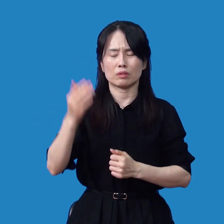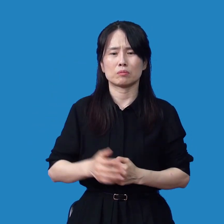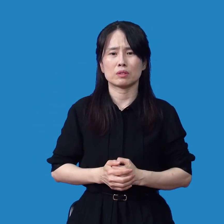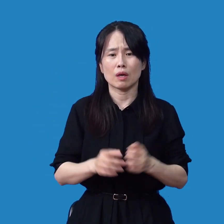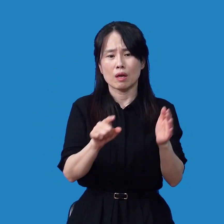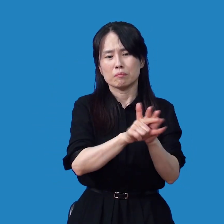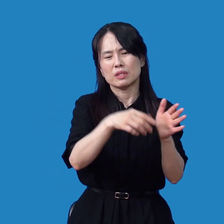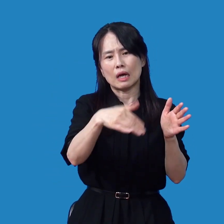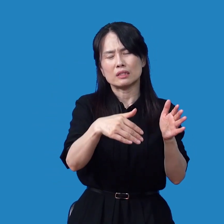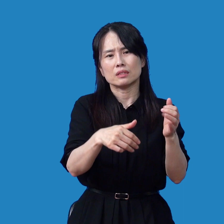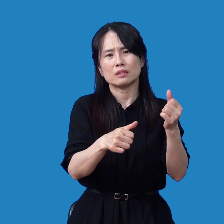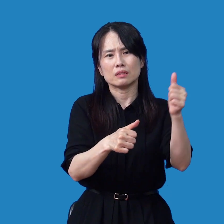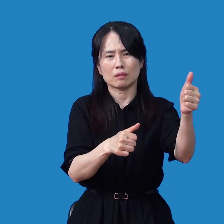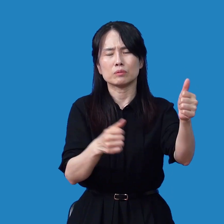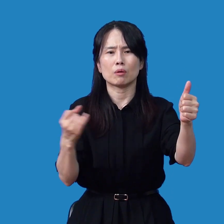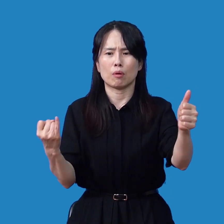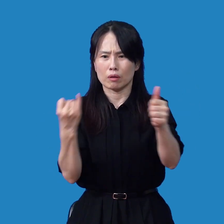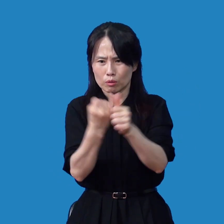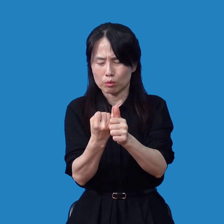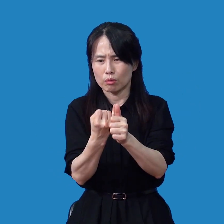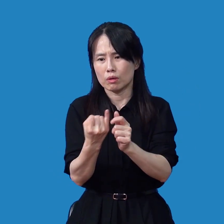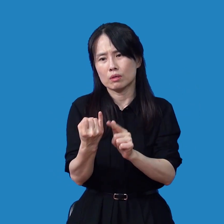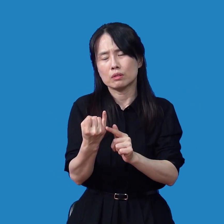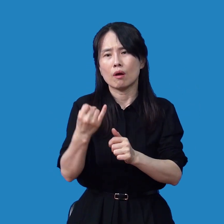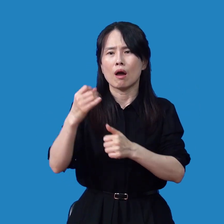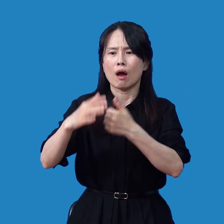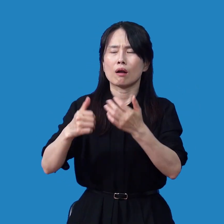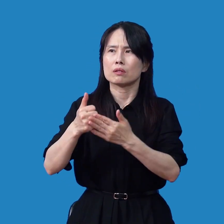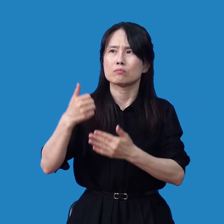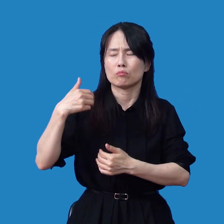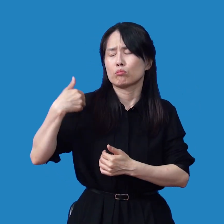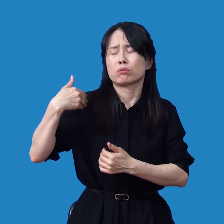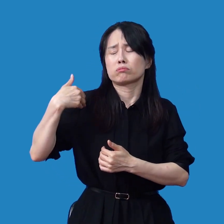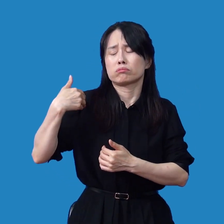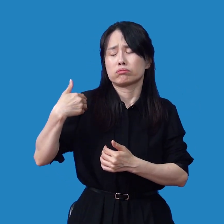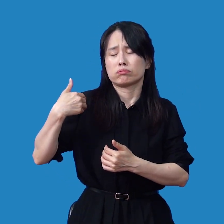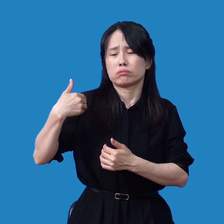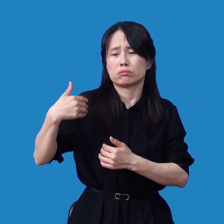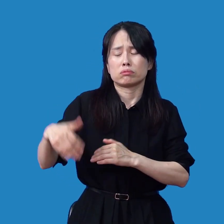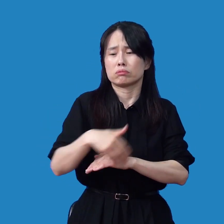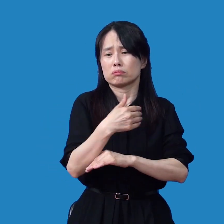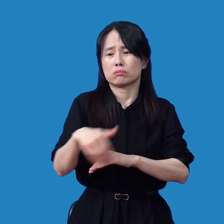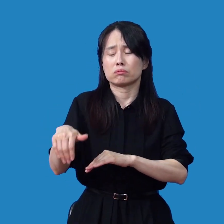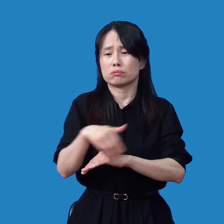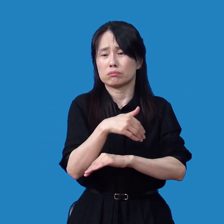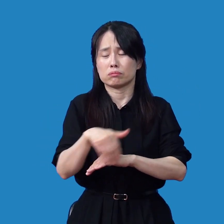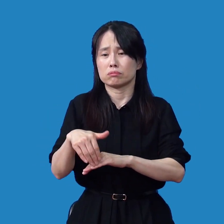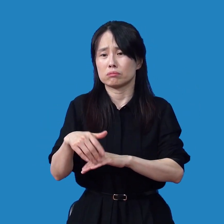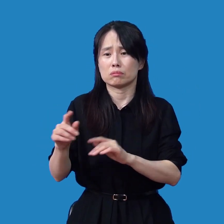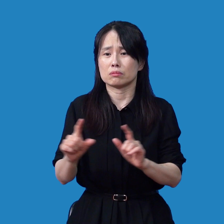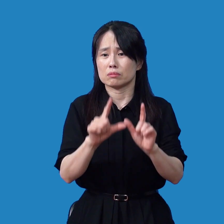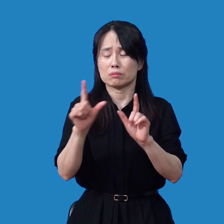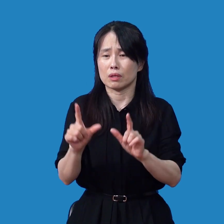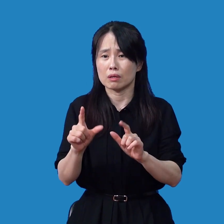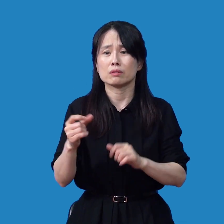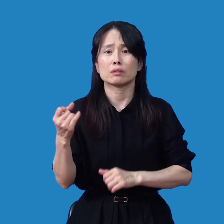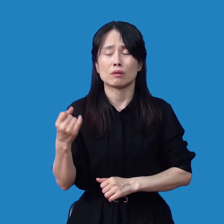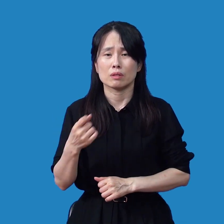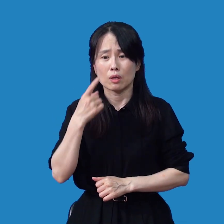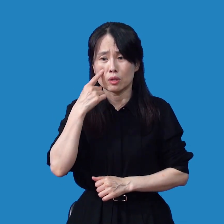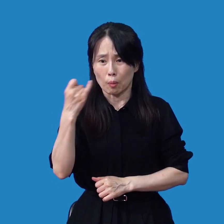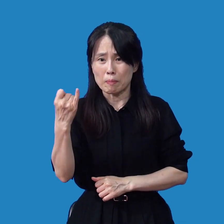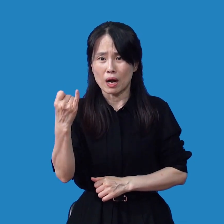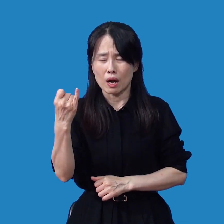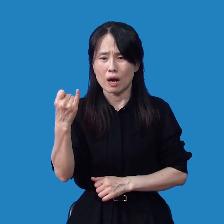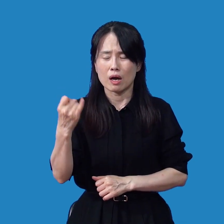결혼을 해서 하나님을 그냥 떠나서 까마득히 잊고 사는 그 가정을 하나님께서 시련을 통해서라도